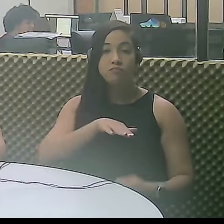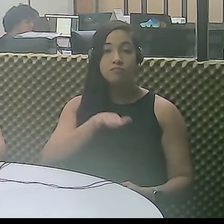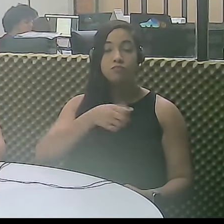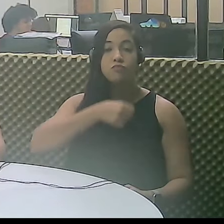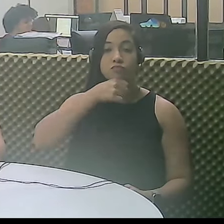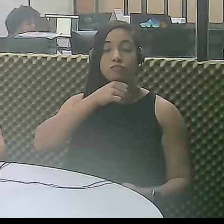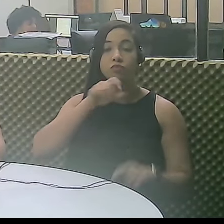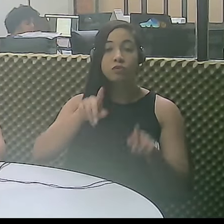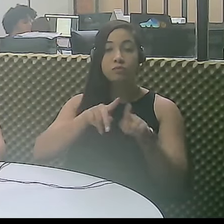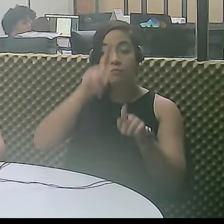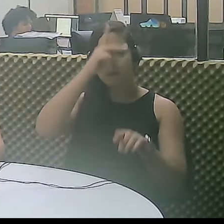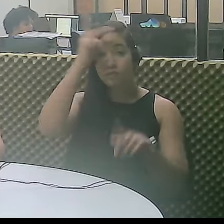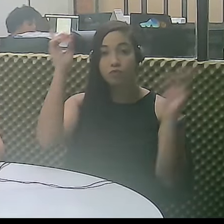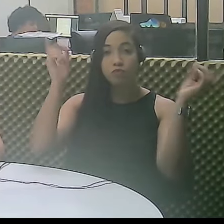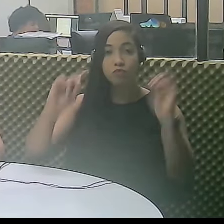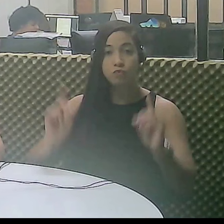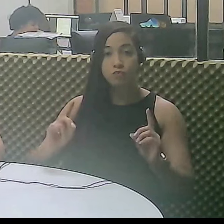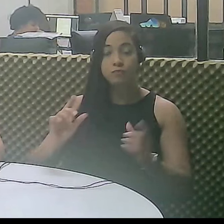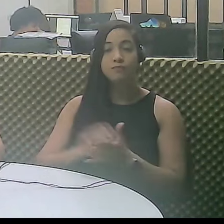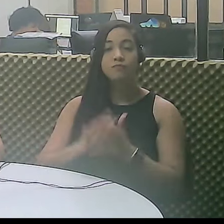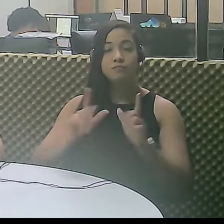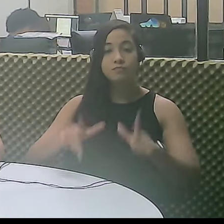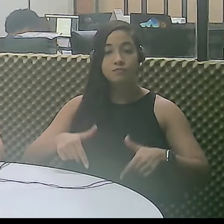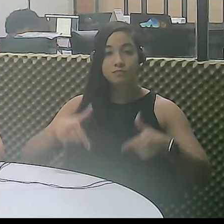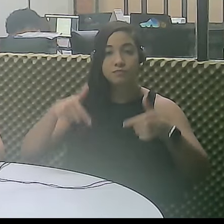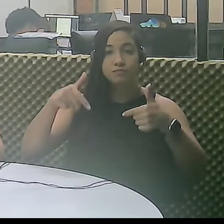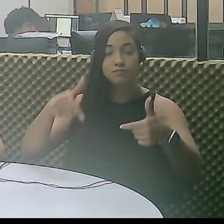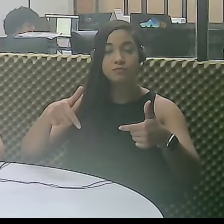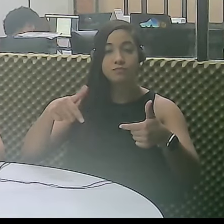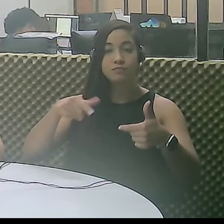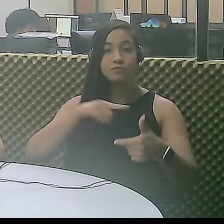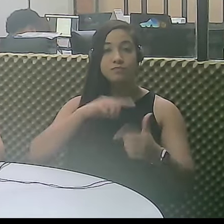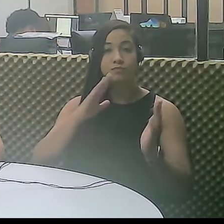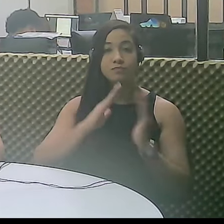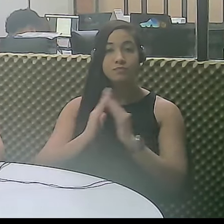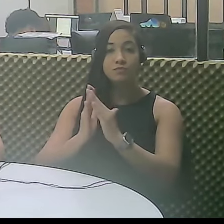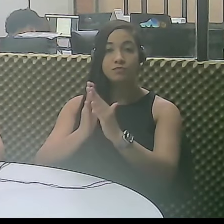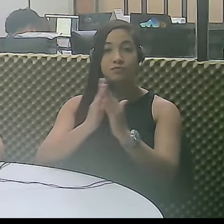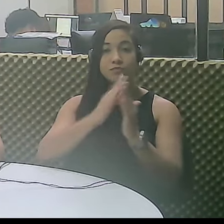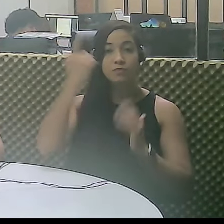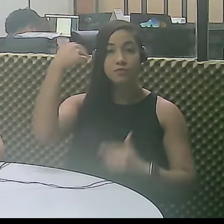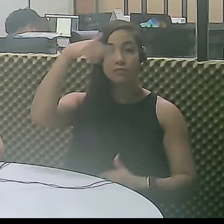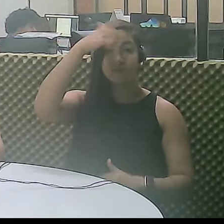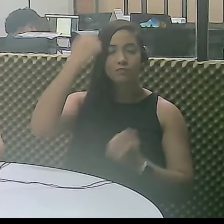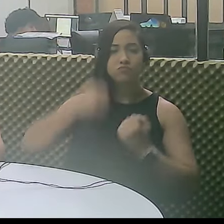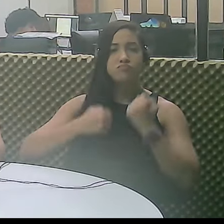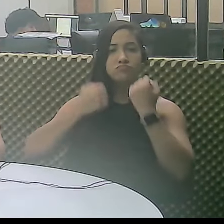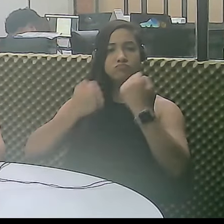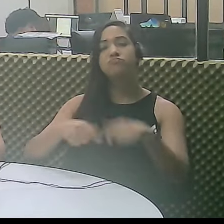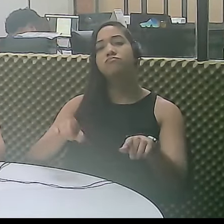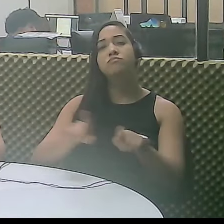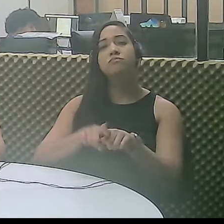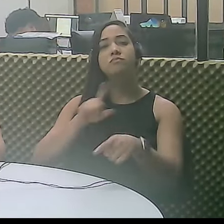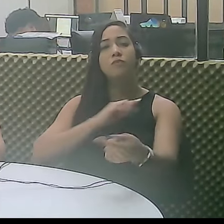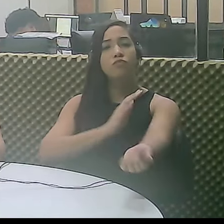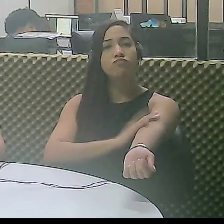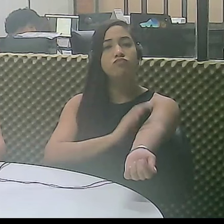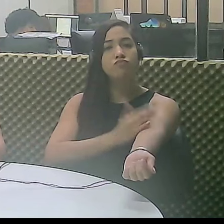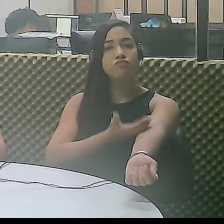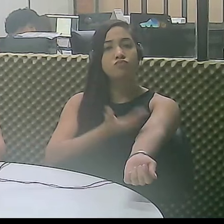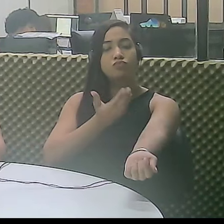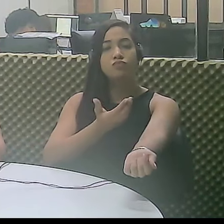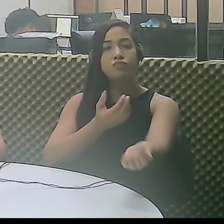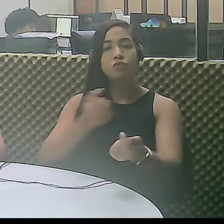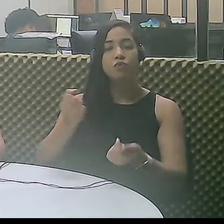da pessoa com deficiência. Entre as ações que serão oferecidas aos moradores do bairro São Jorge, também estão a aferição de pressão,